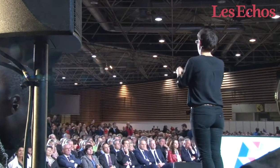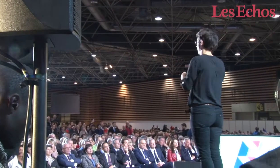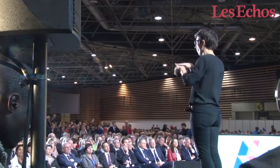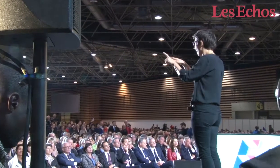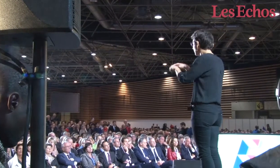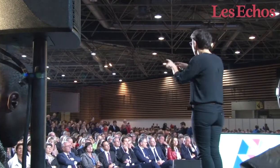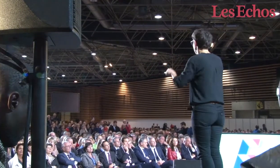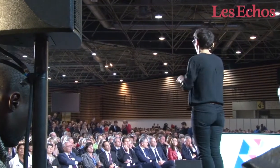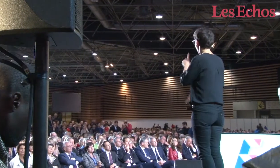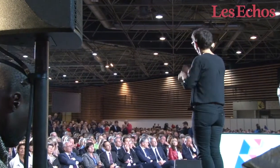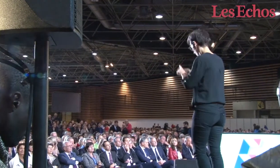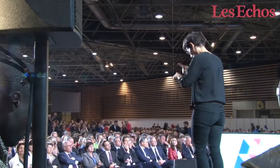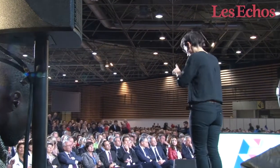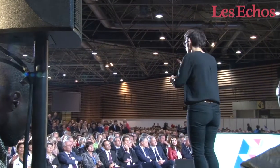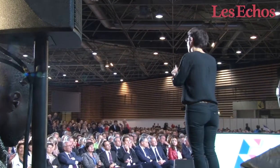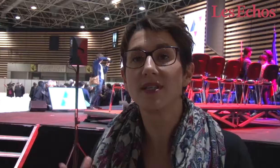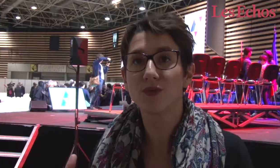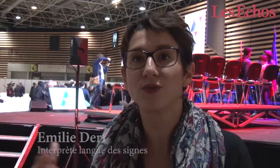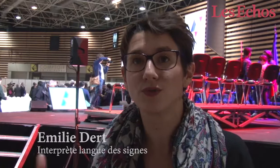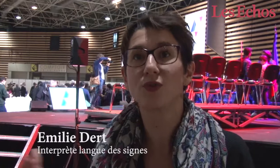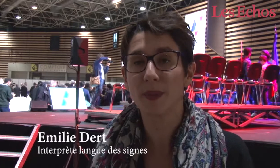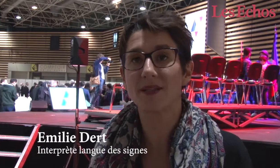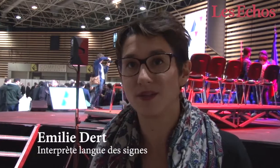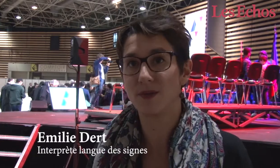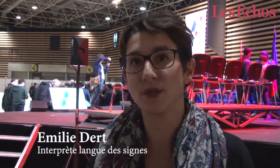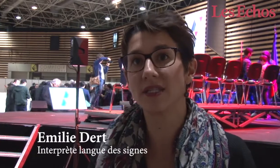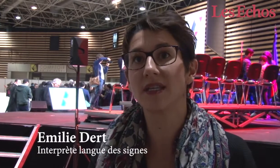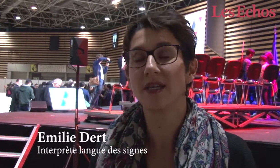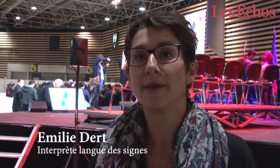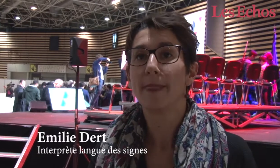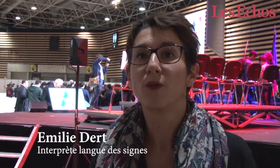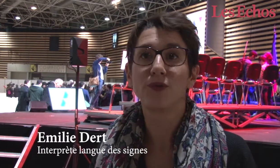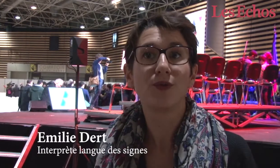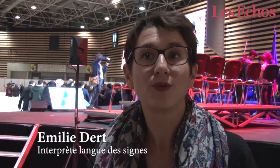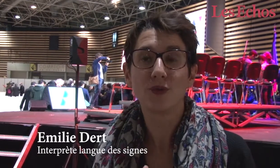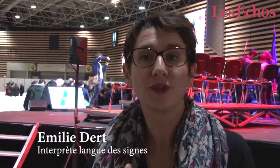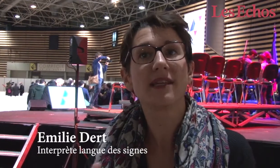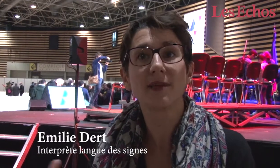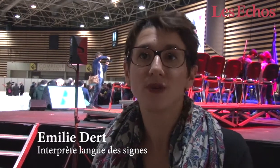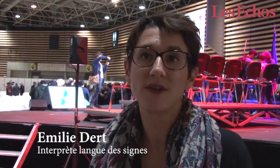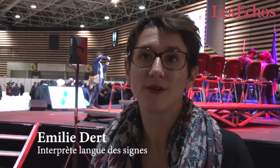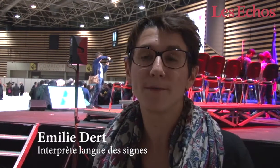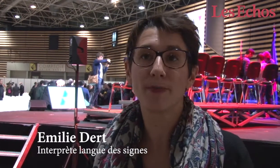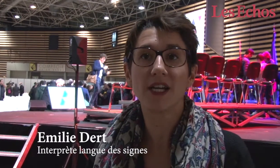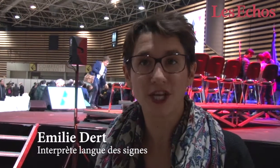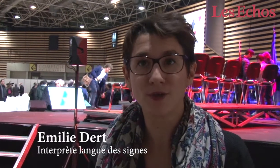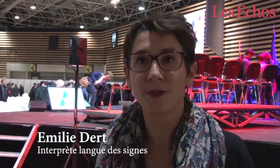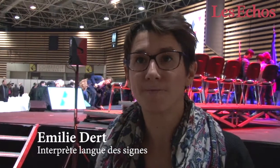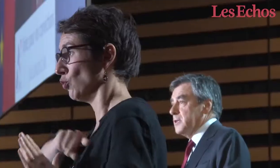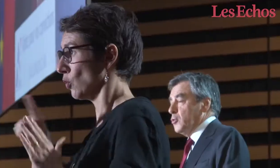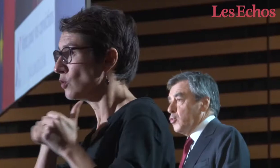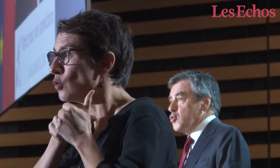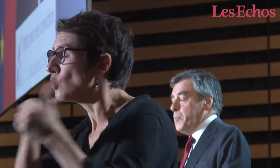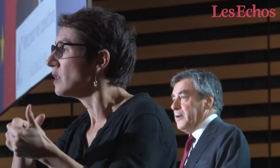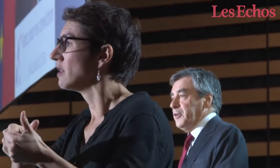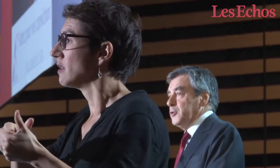c'est des moments un peu logiques. Là par exemple au début il y avait des petits discours de d'autres personnes politiques, donc on s'en est attribué un chacune.